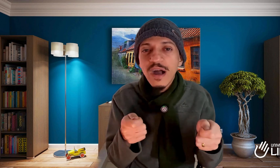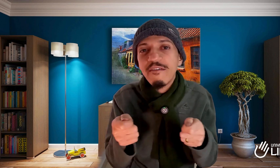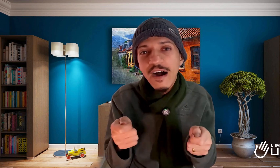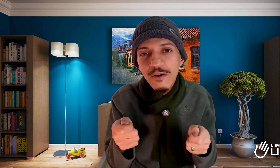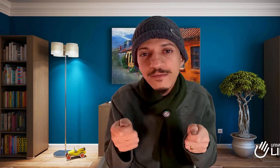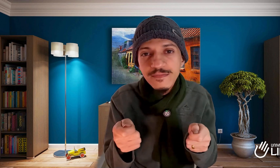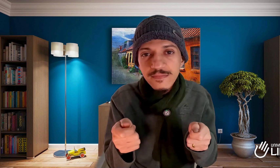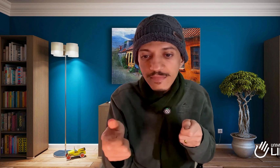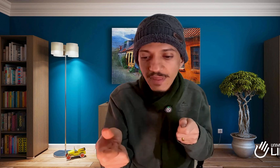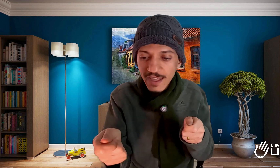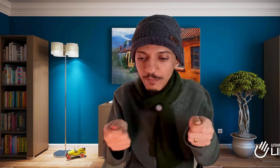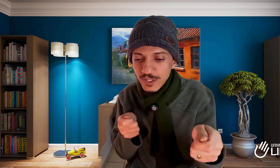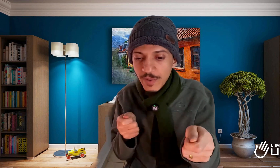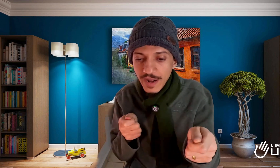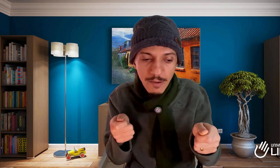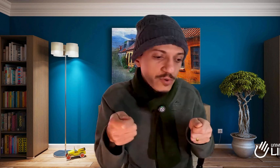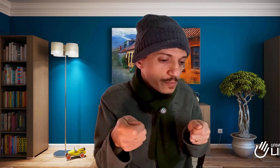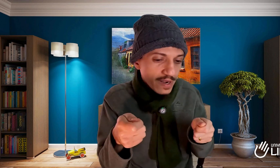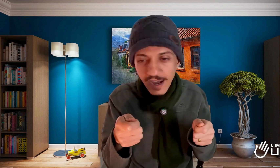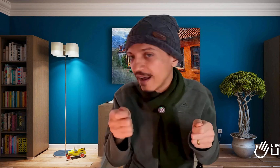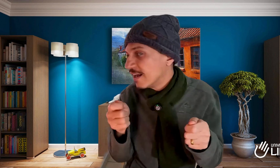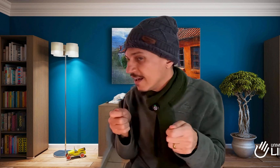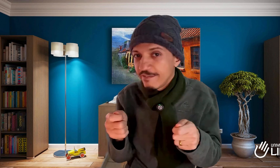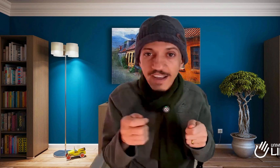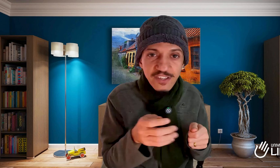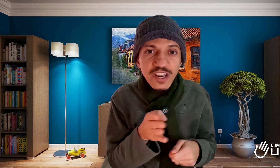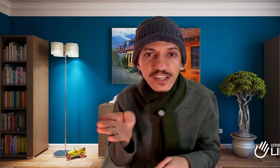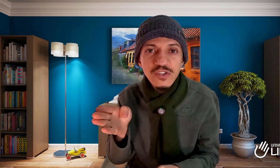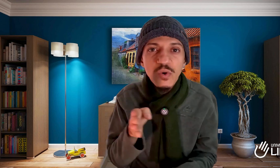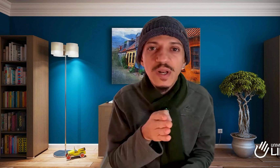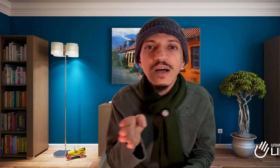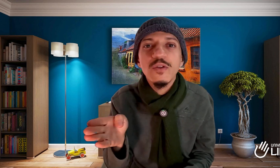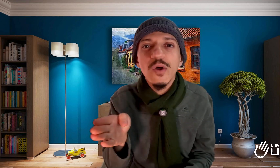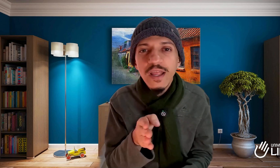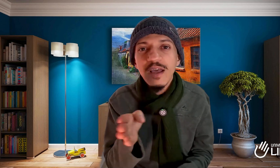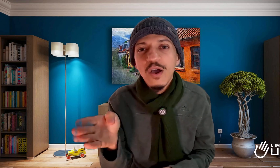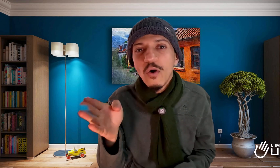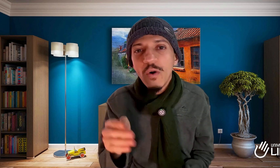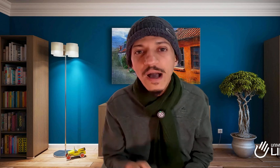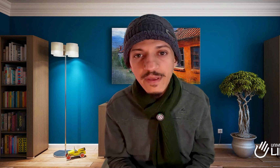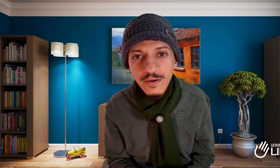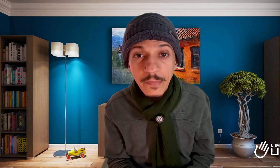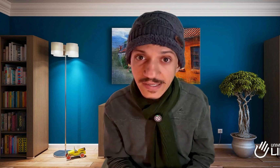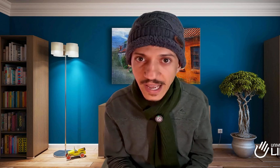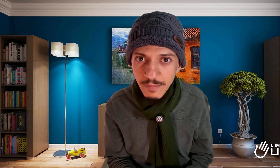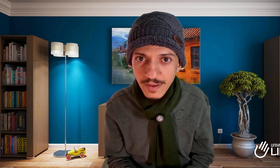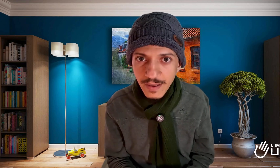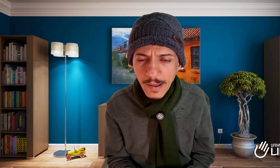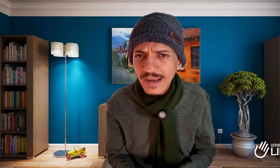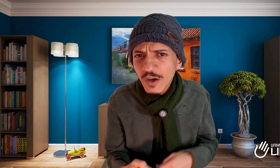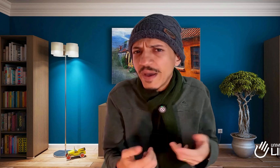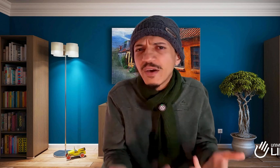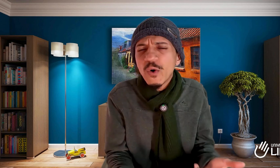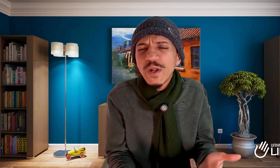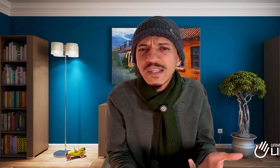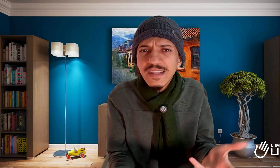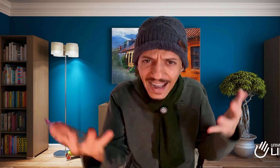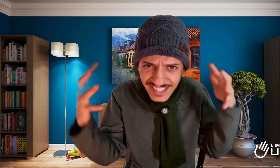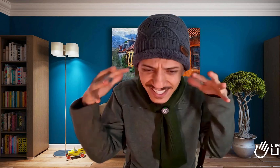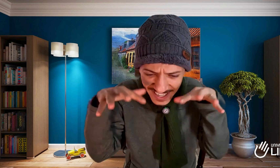cavalo. Puxa para cá e vai direcionando ali o caminho. Percebe? Mas é uma iconicidade que já